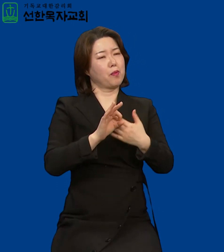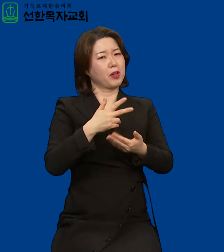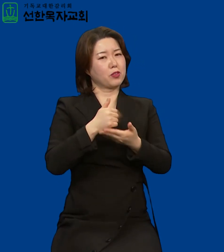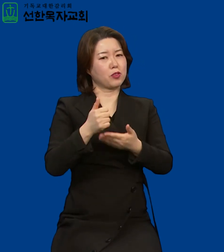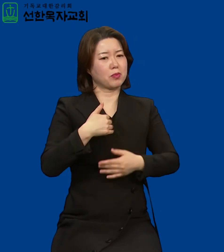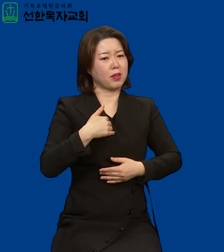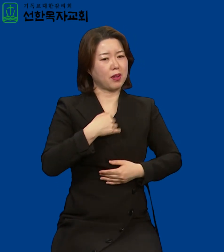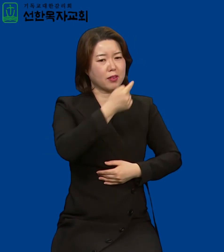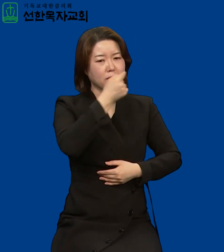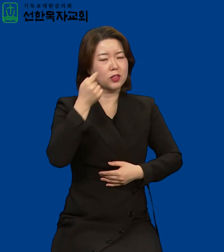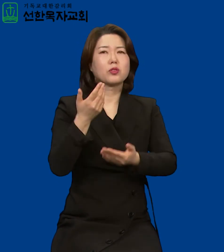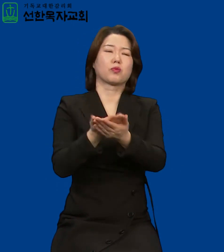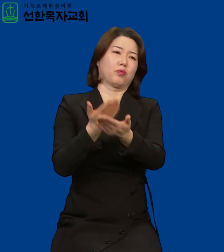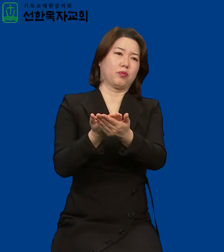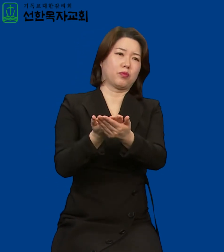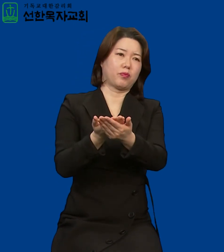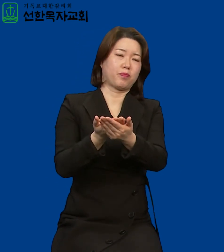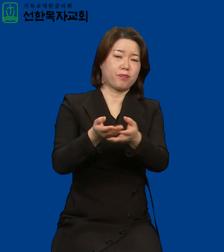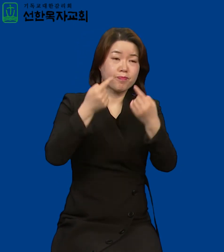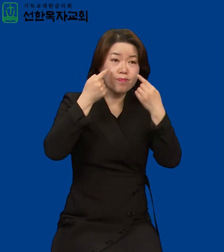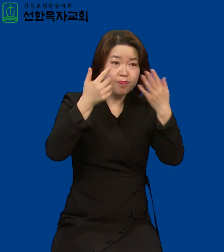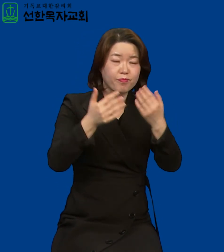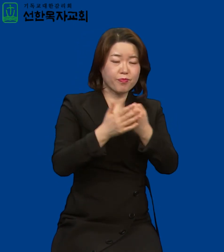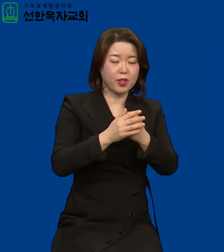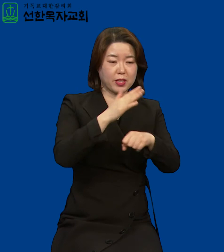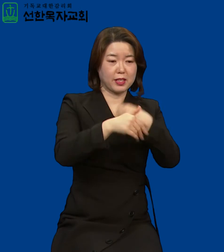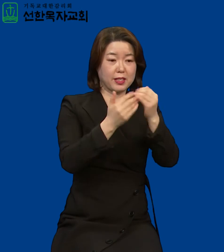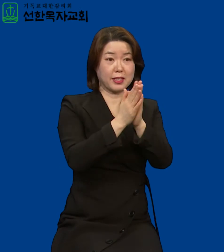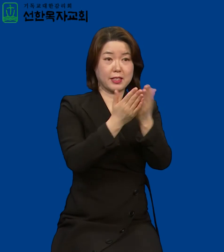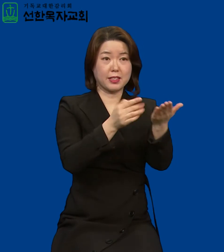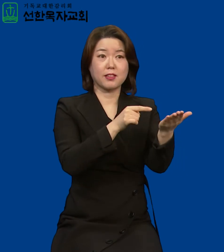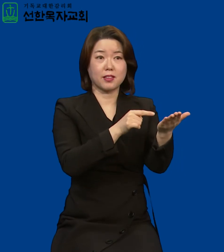그 증거를 주세요. 분명히 성경에